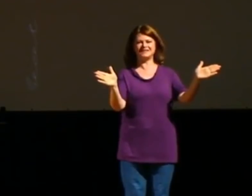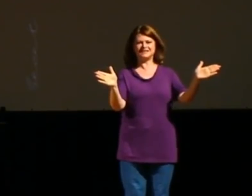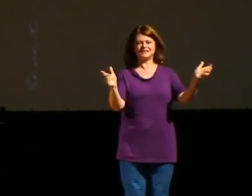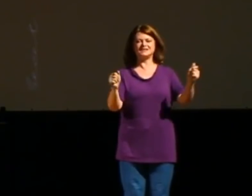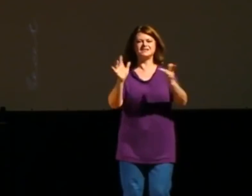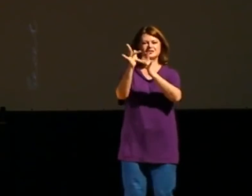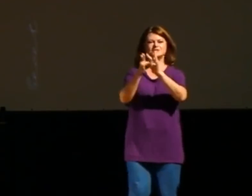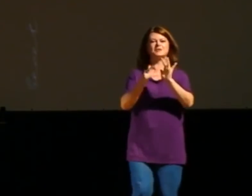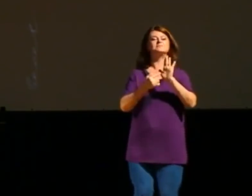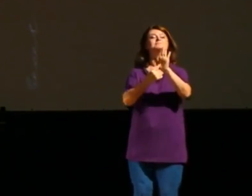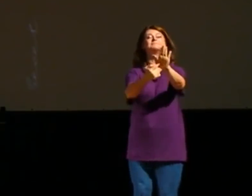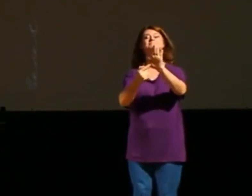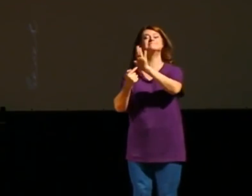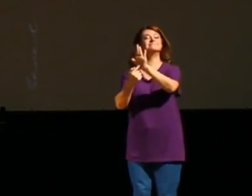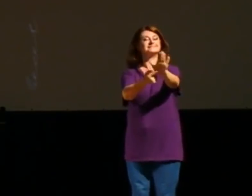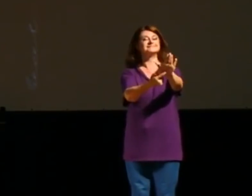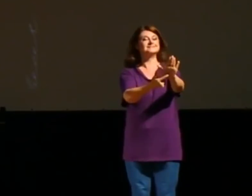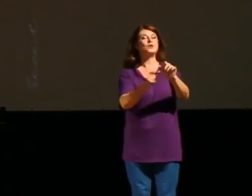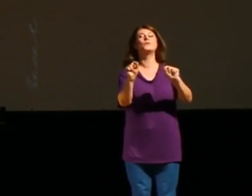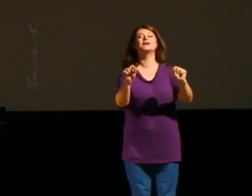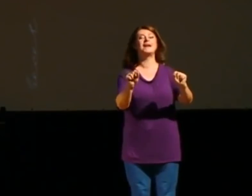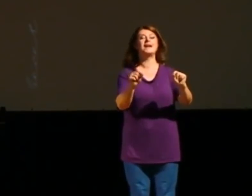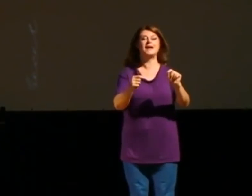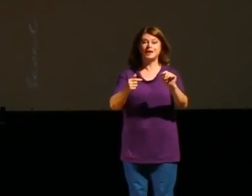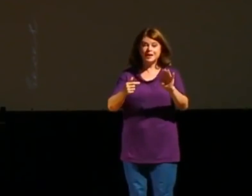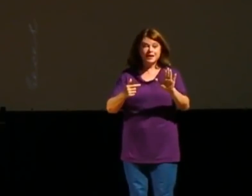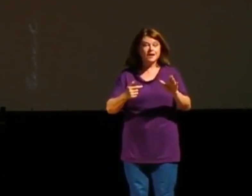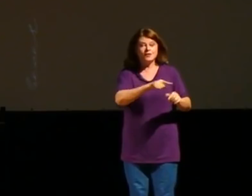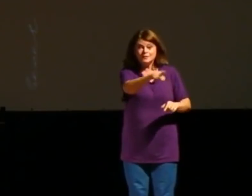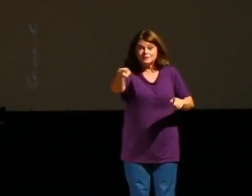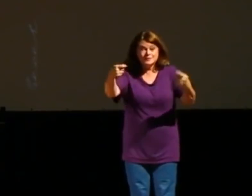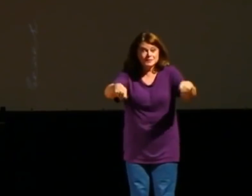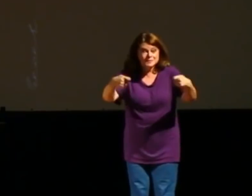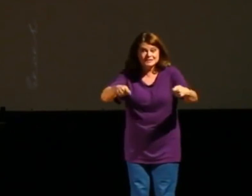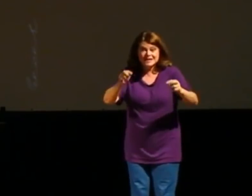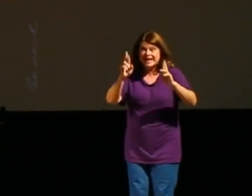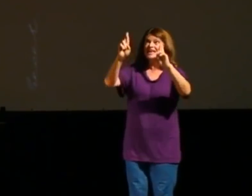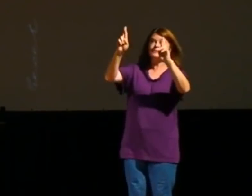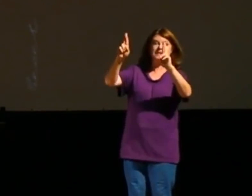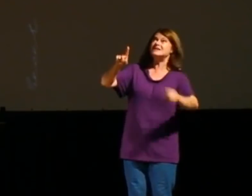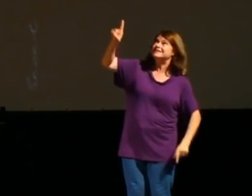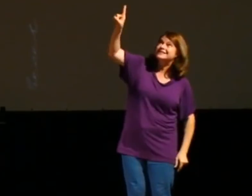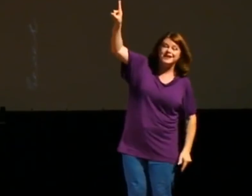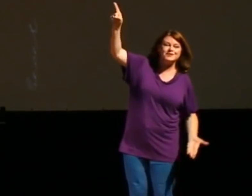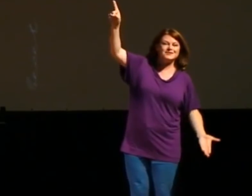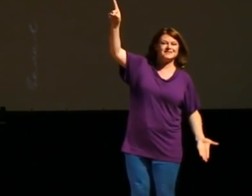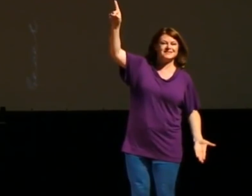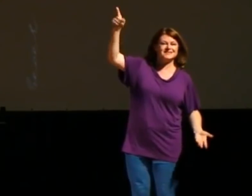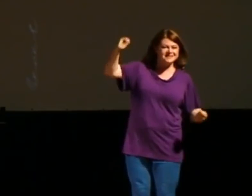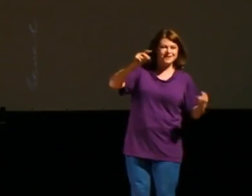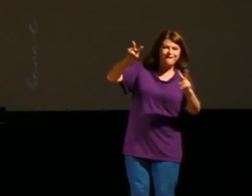está levando a gente para quem? Ele está colocando a nossa esperança em Deus. Repara que quando Deus ele fala